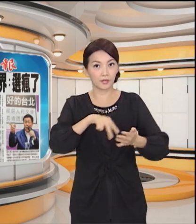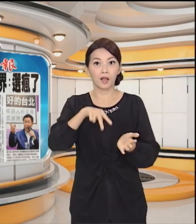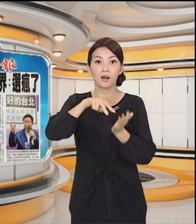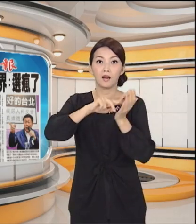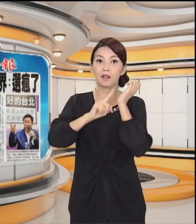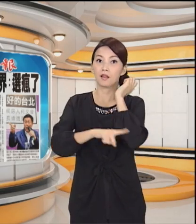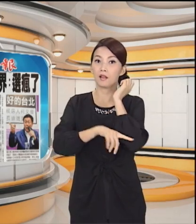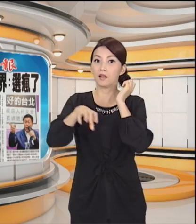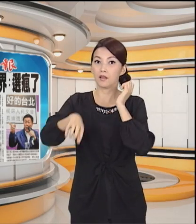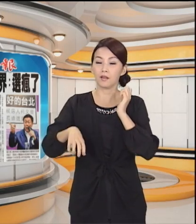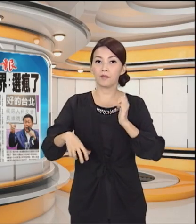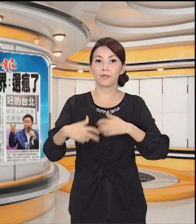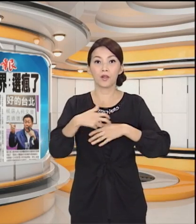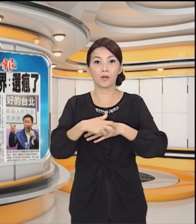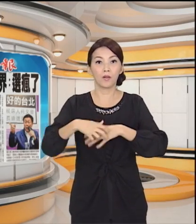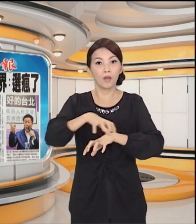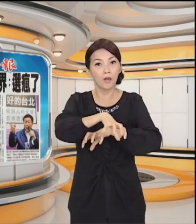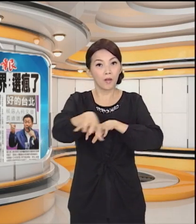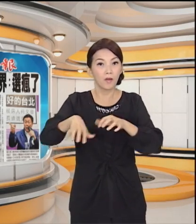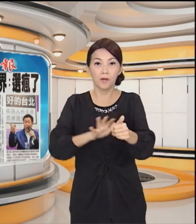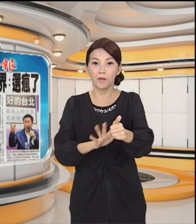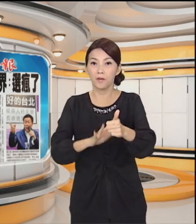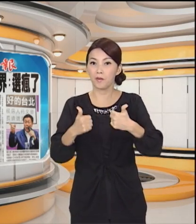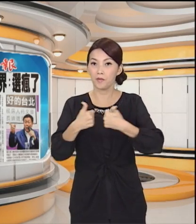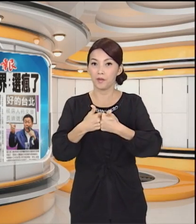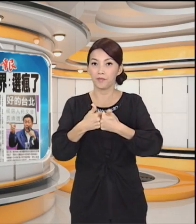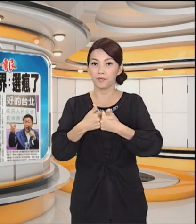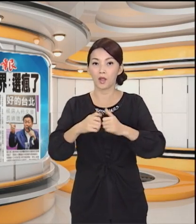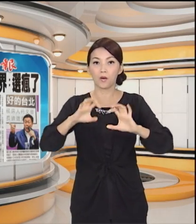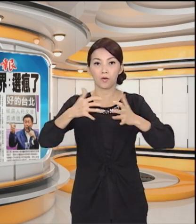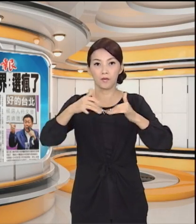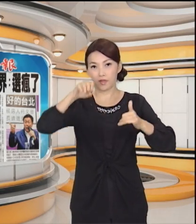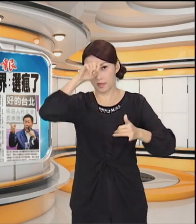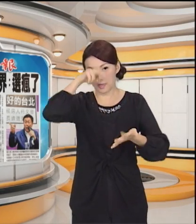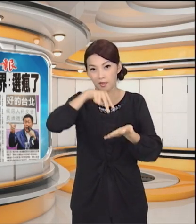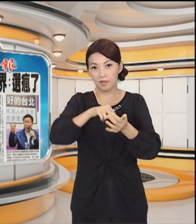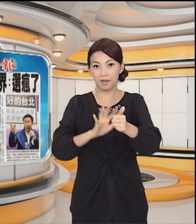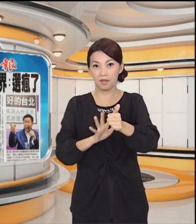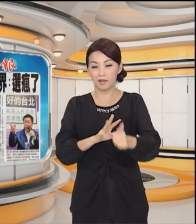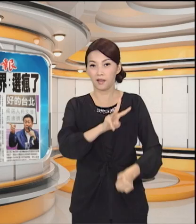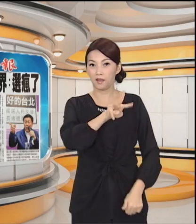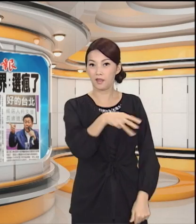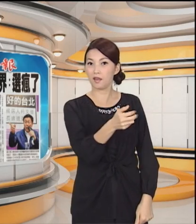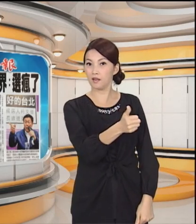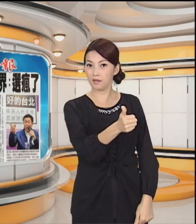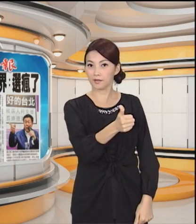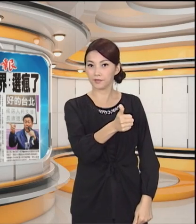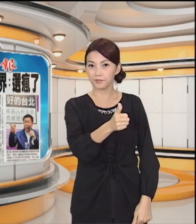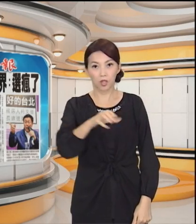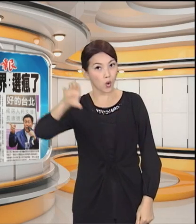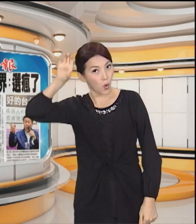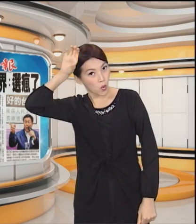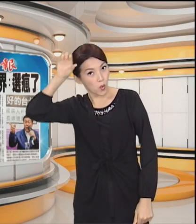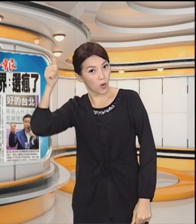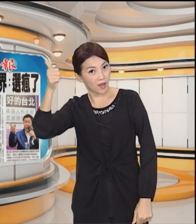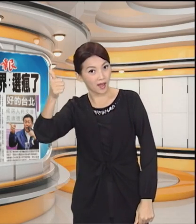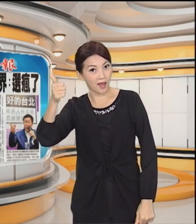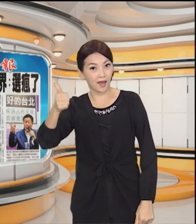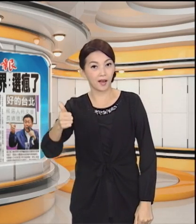委廖国栋和苏清泉在立法院卫环委员会当中，质疑有台大医